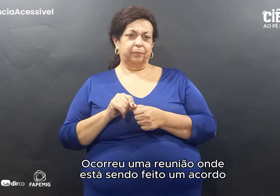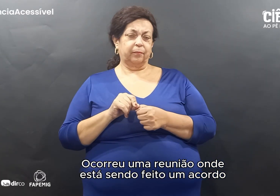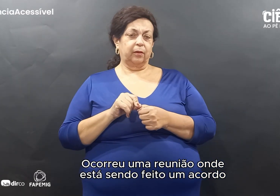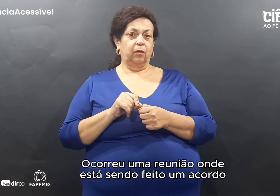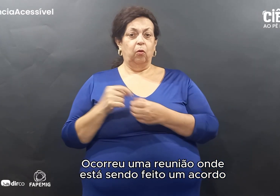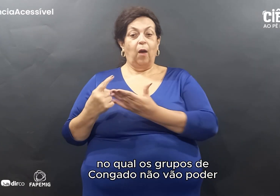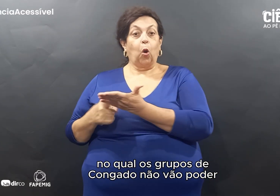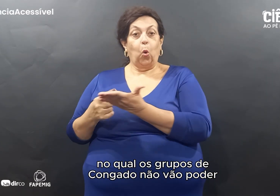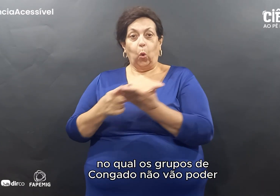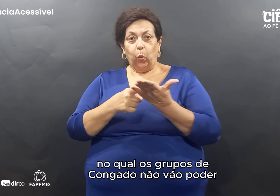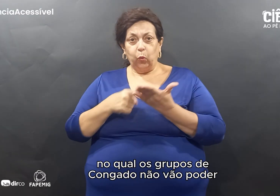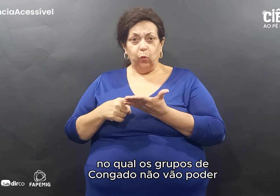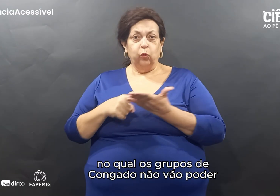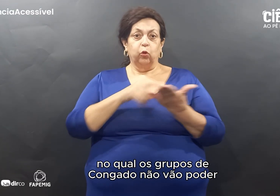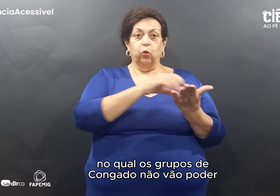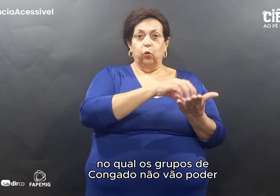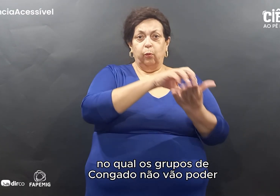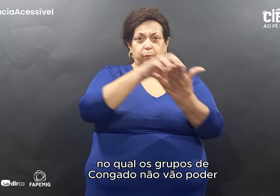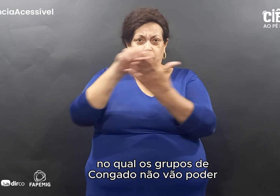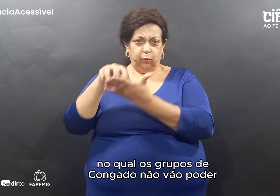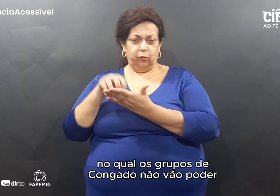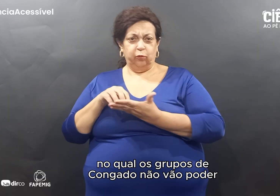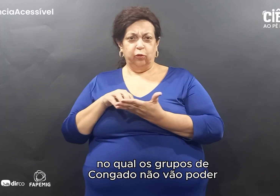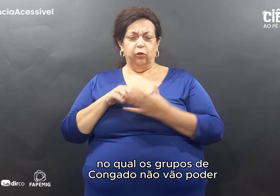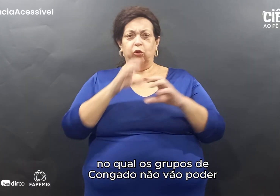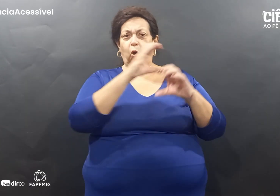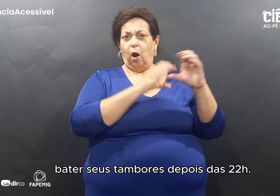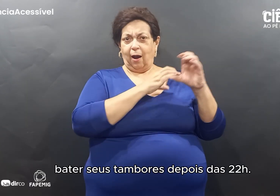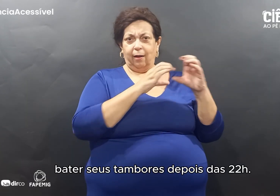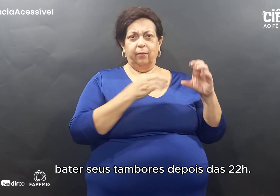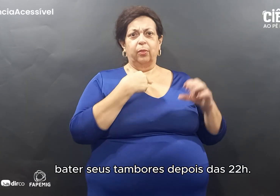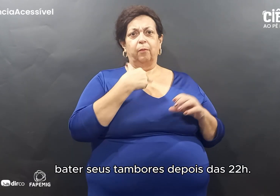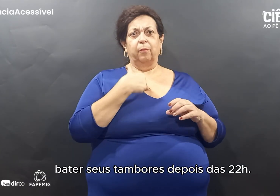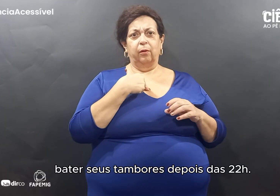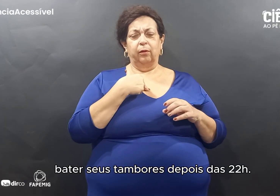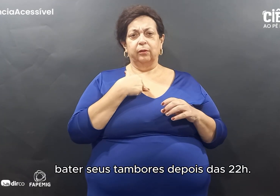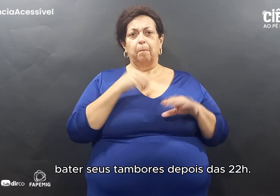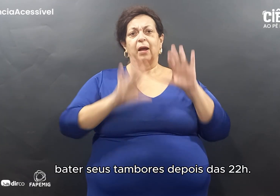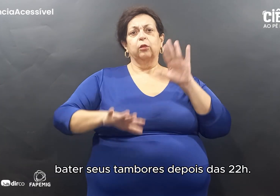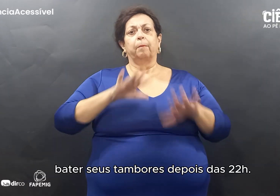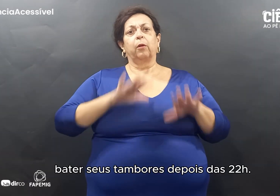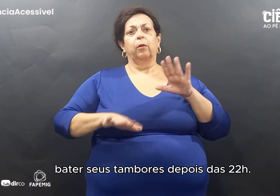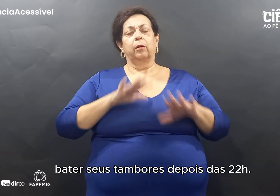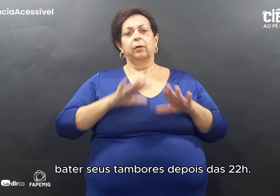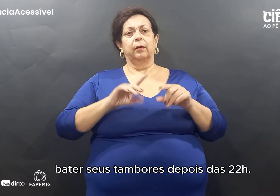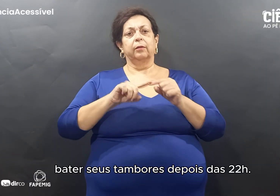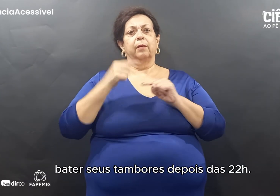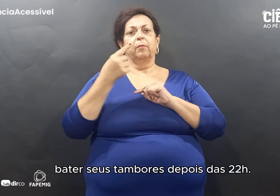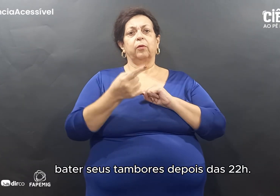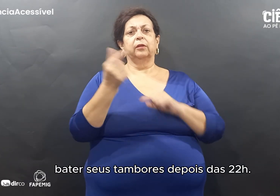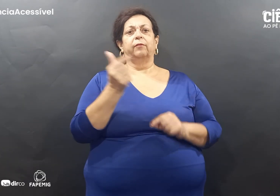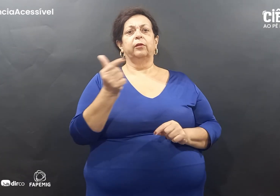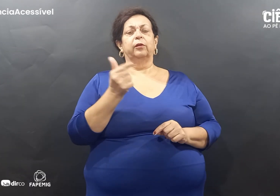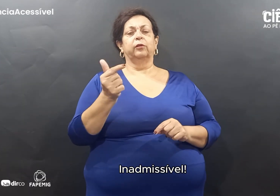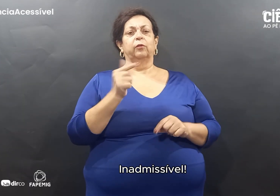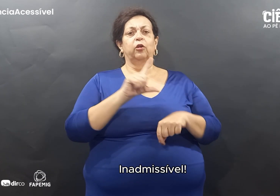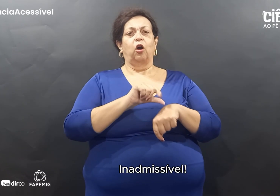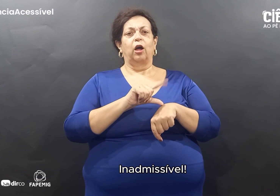um acordo que os grupos de congado não vão poder bater seus tambores depois das 22